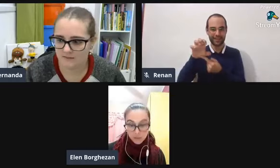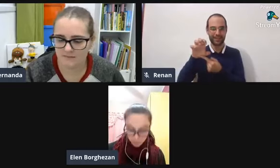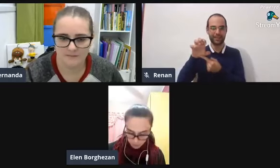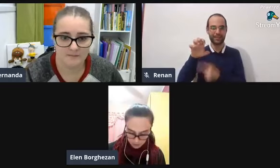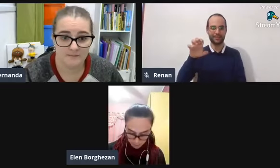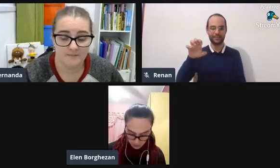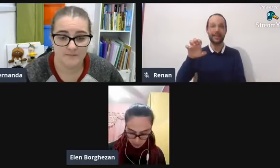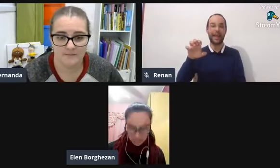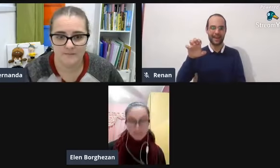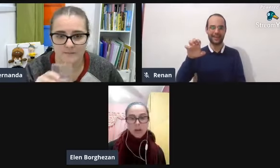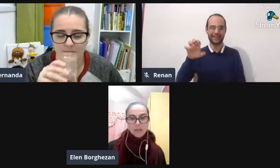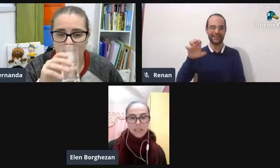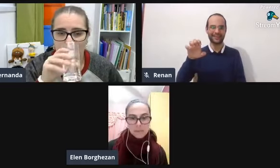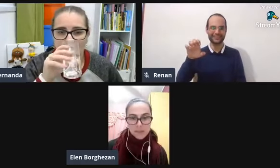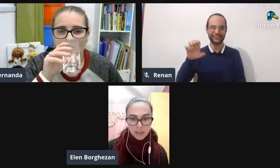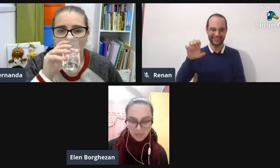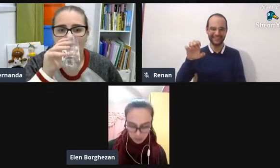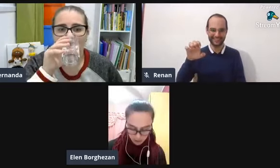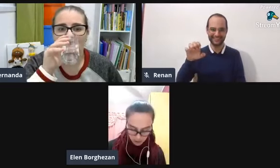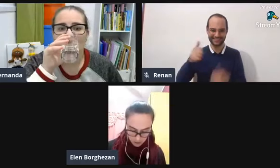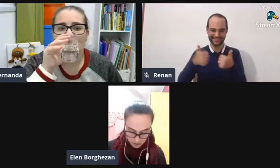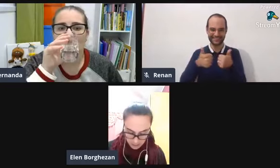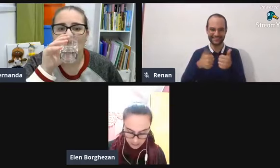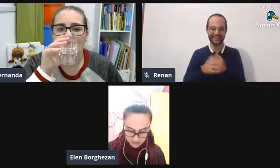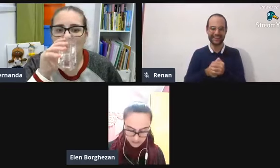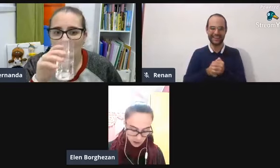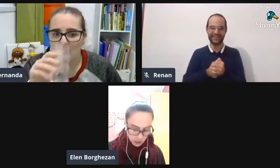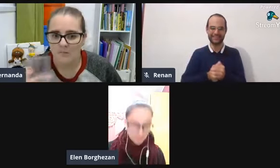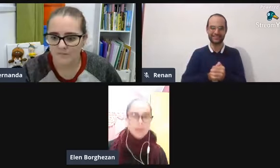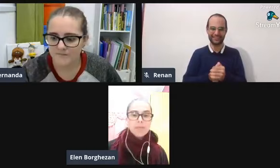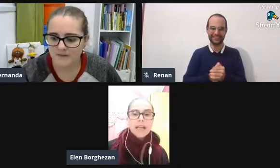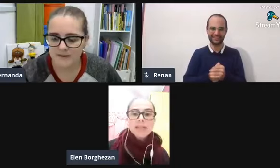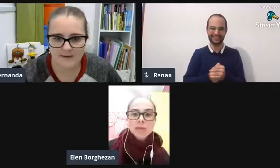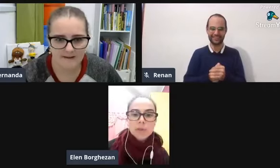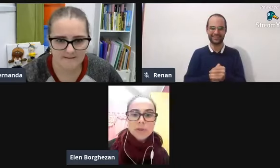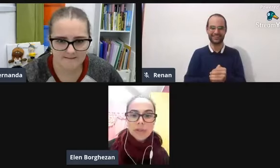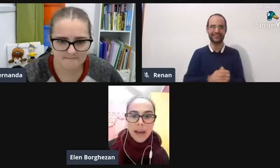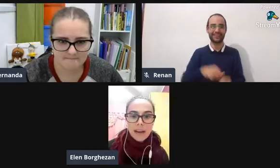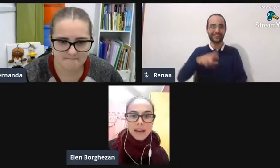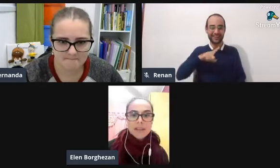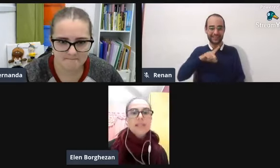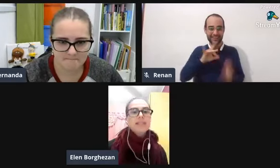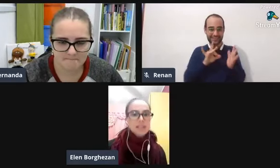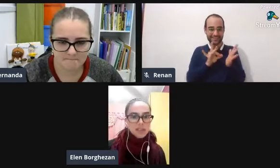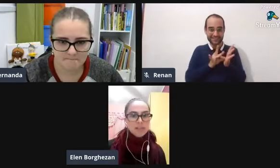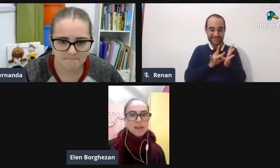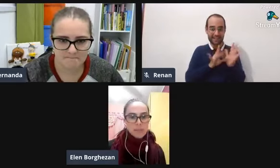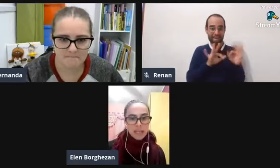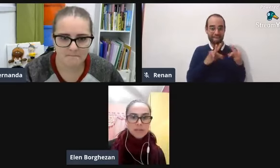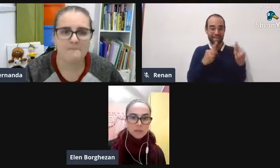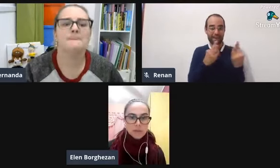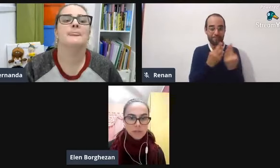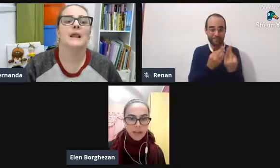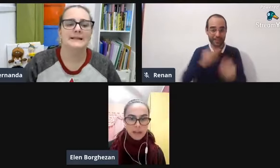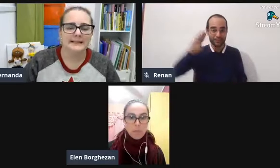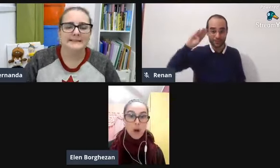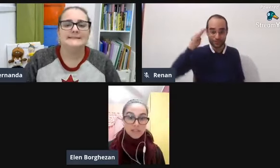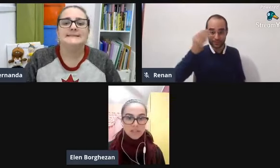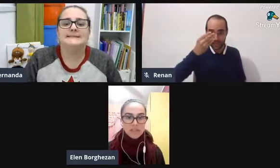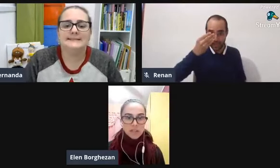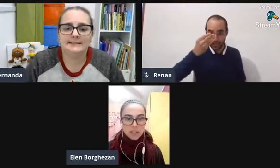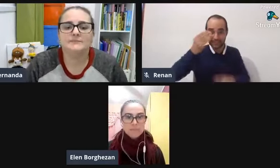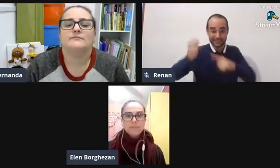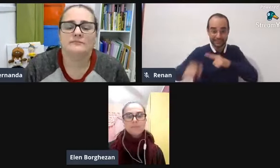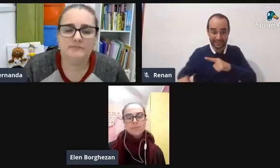deva ser surda, porque pela forma que ela me escreveu aqui, existir família surdo-cega? Existe família surdo-cega?